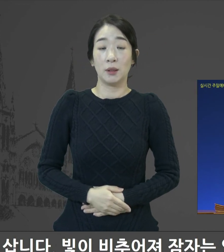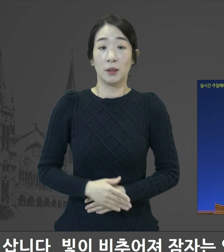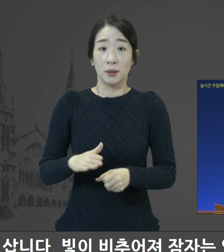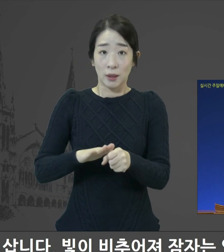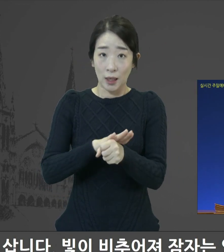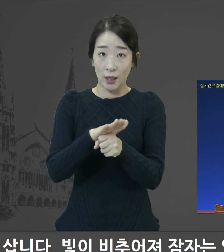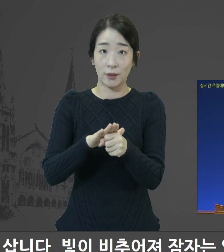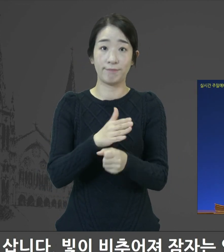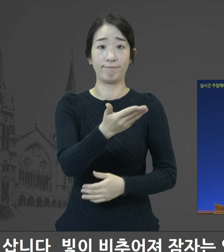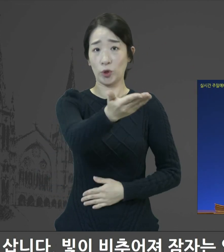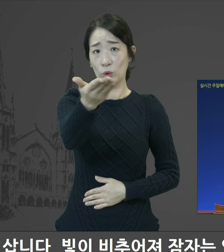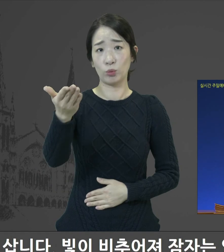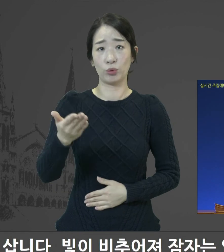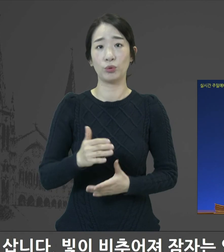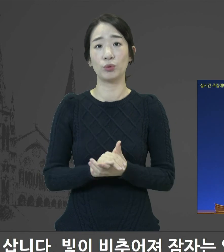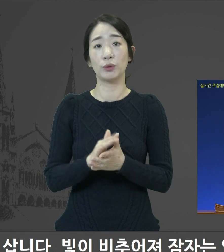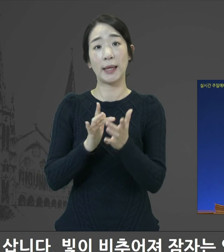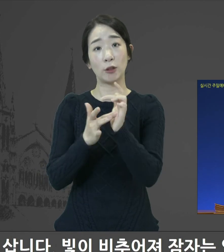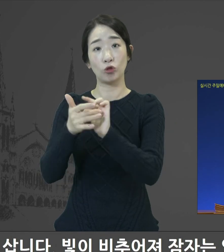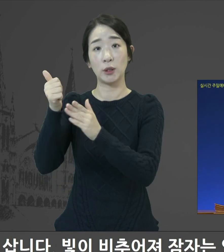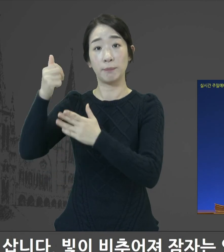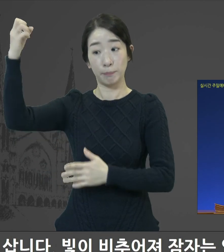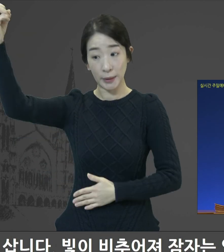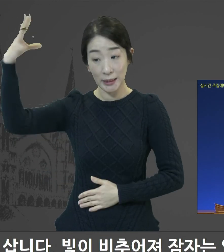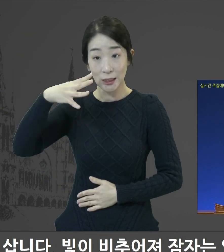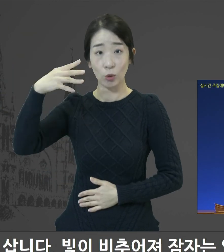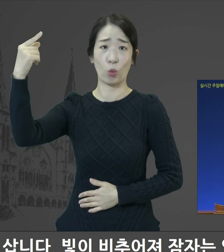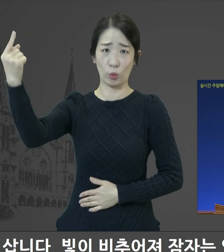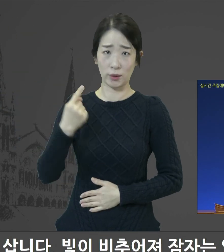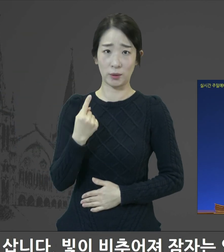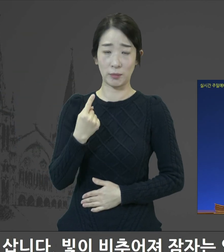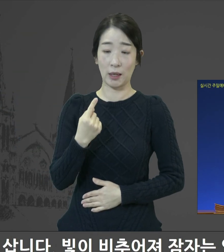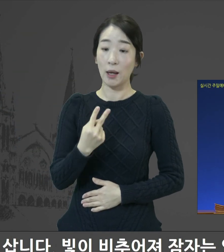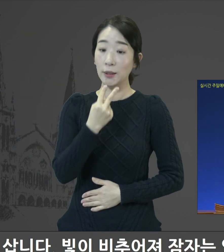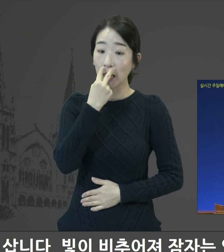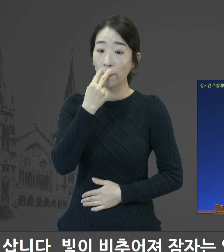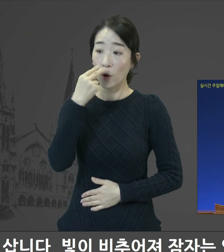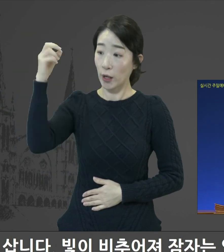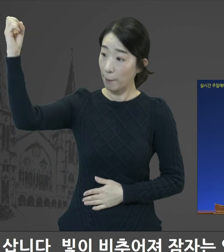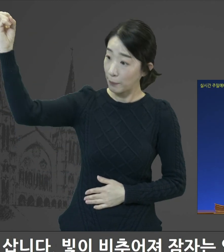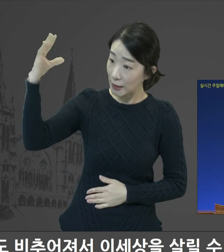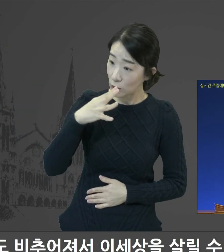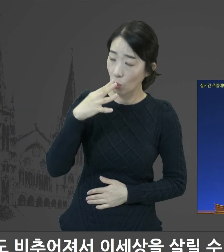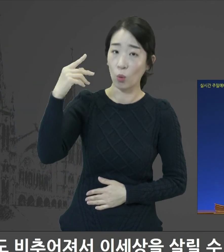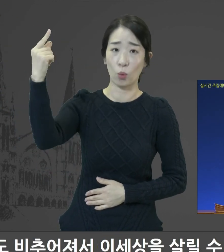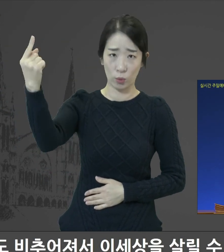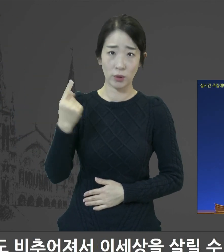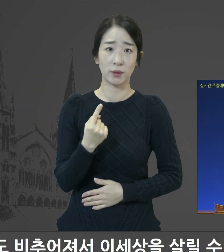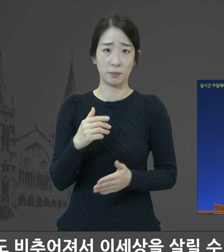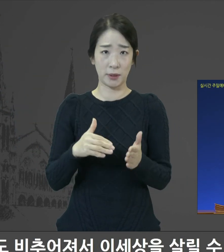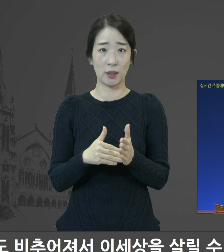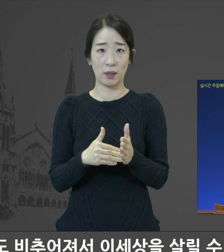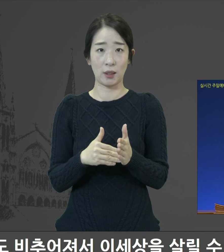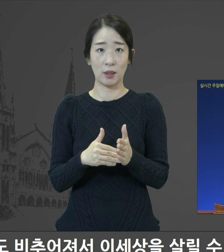여러분, 예수님이 빛으로 오셨습니다. 생명의 빛으로 오셨습니다. 그